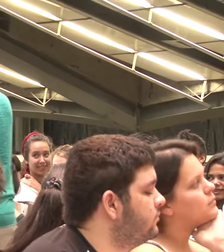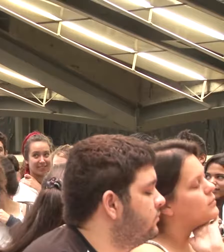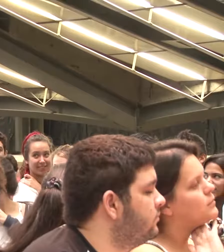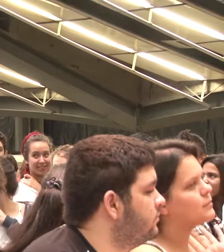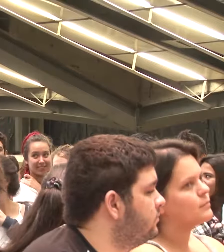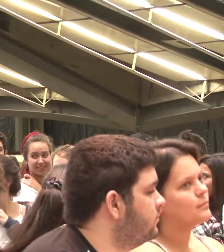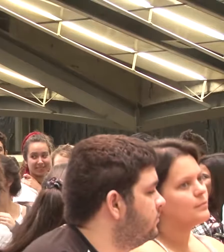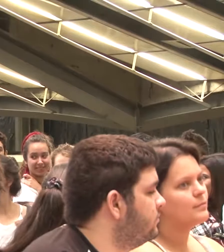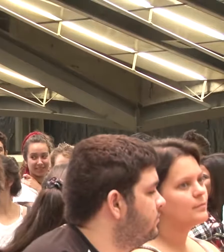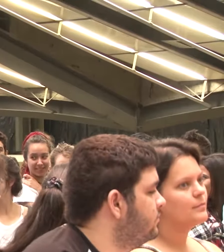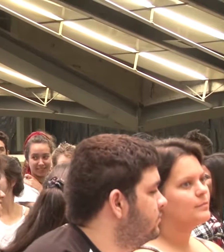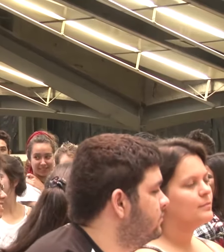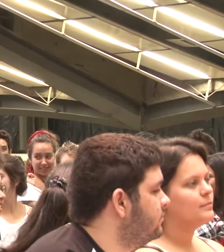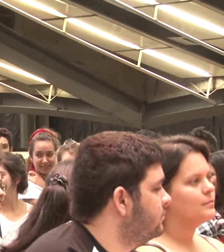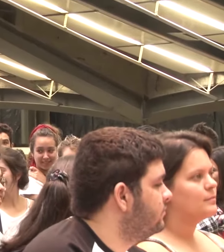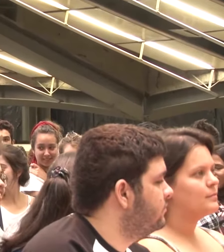Emerson, foi um prazer, cara.